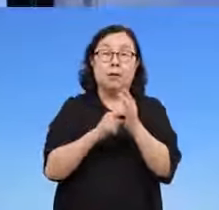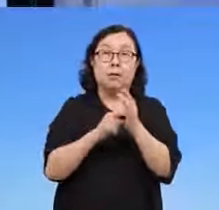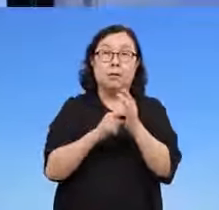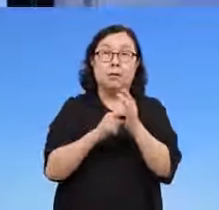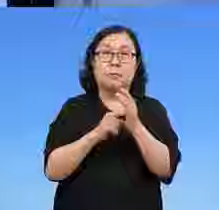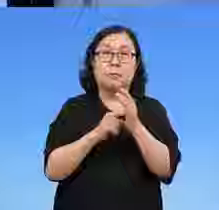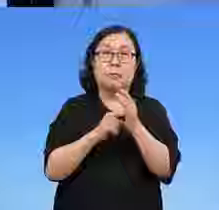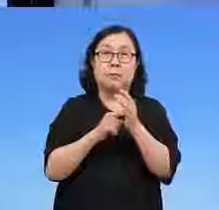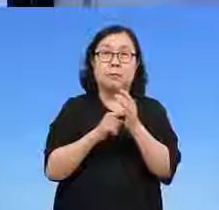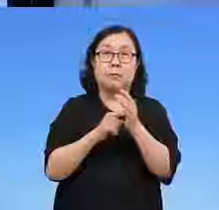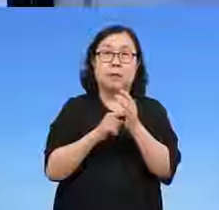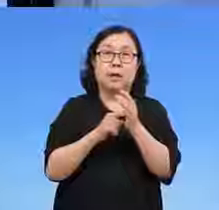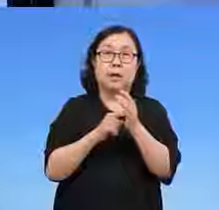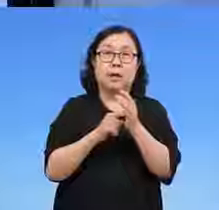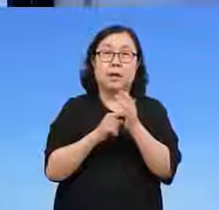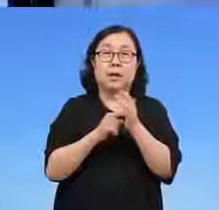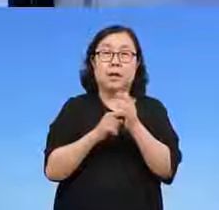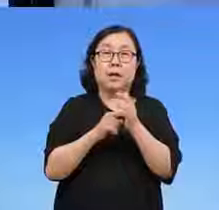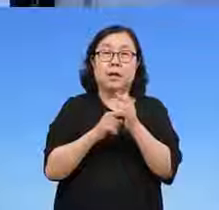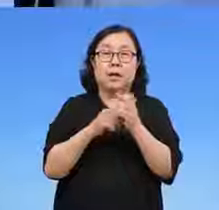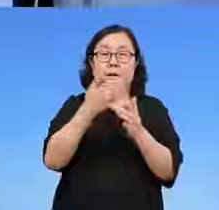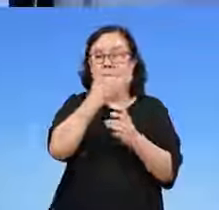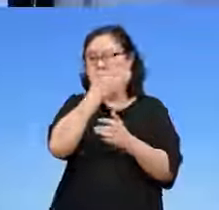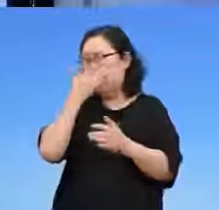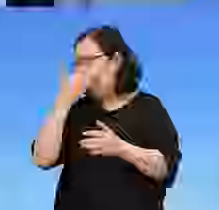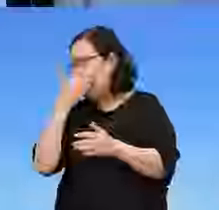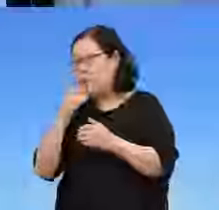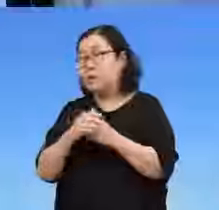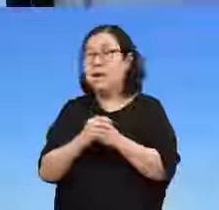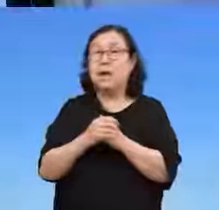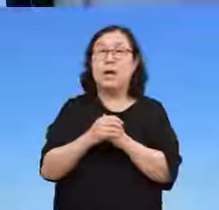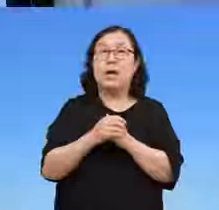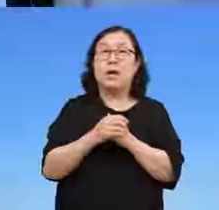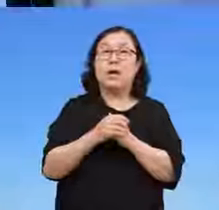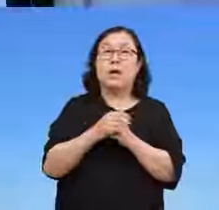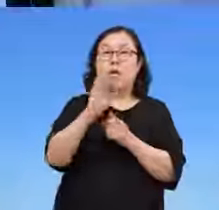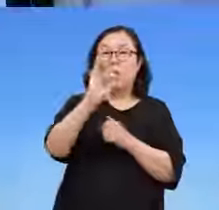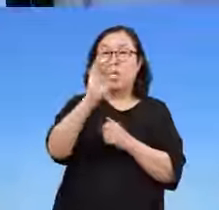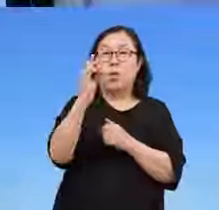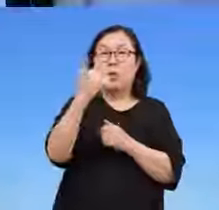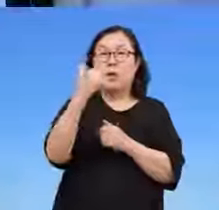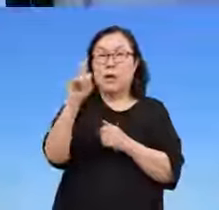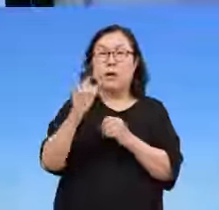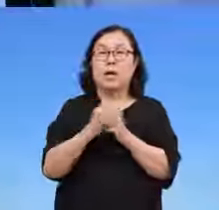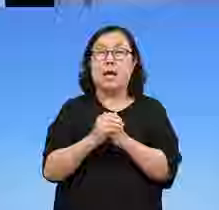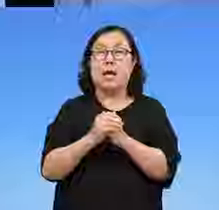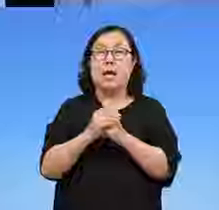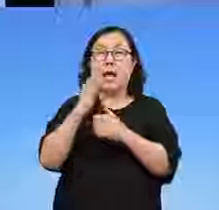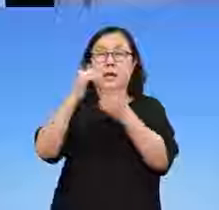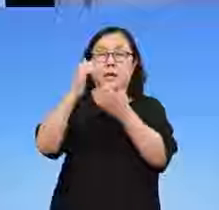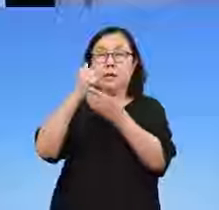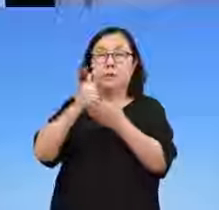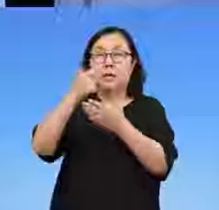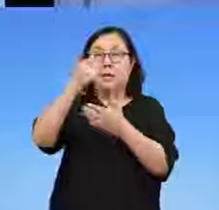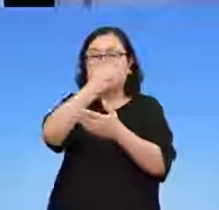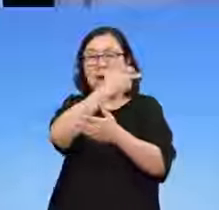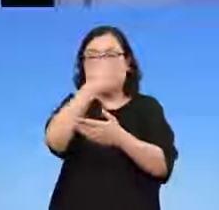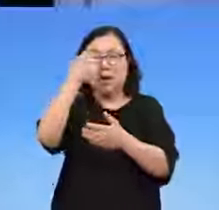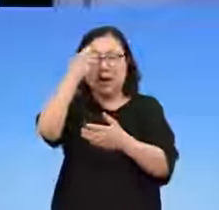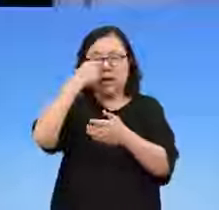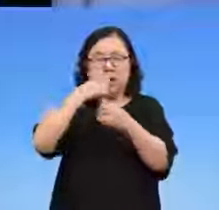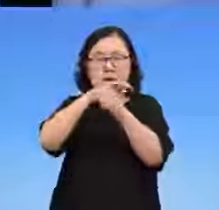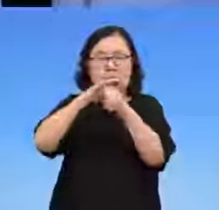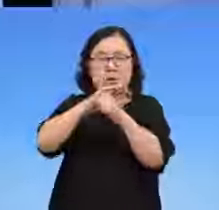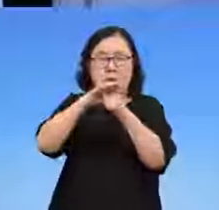마음이 토라진 선지자 요나에게 하나님은 니느웨에 대한 칭찬의 말이 아니라 커다란 긍휼을